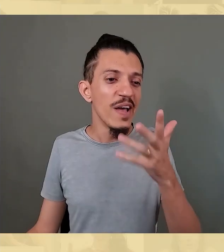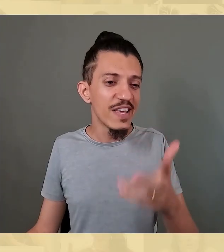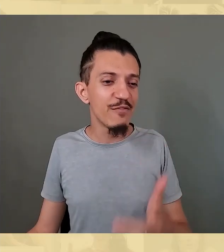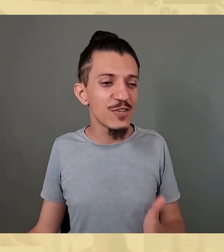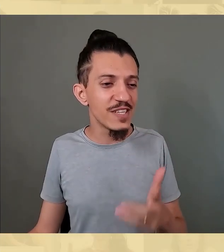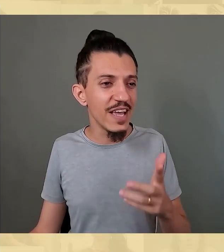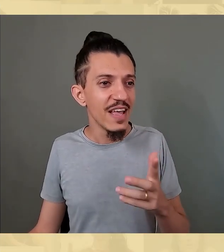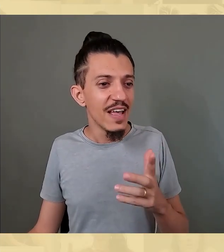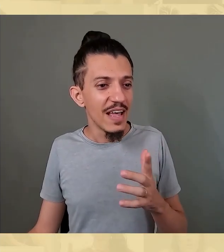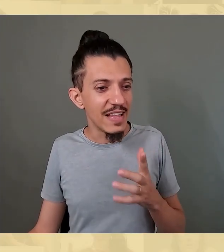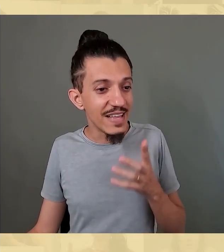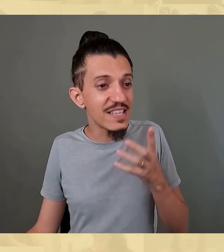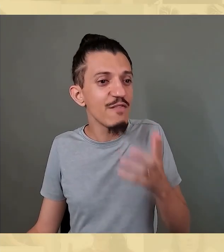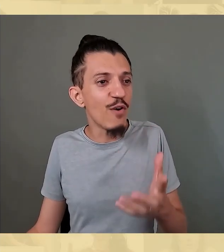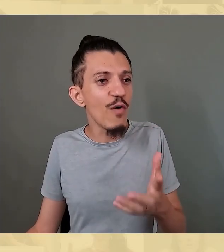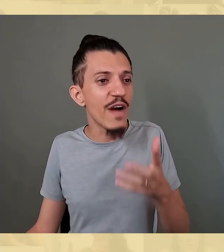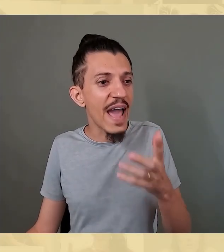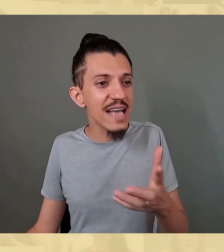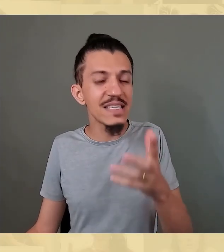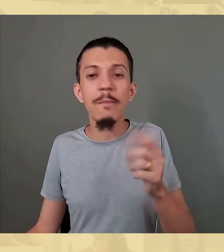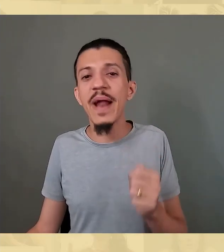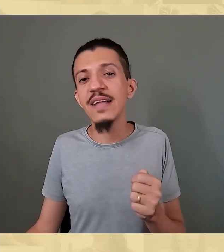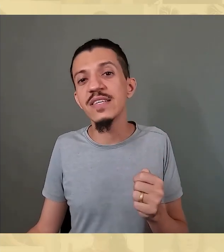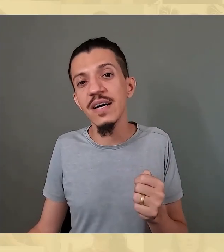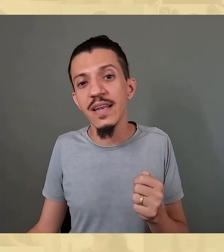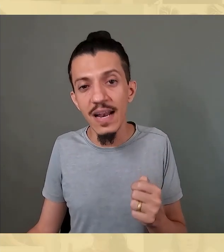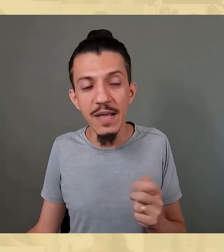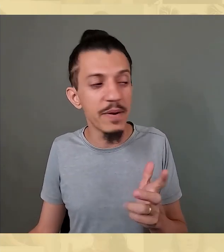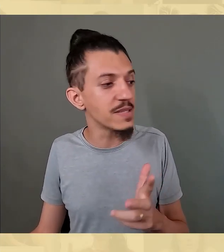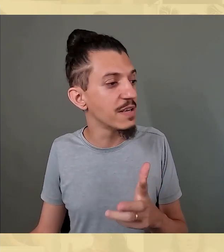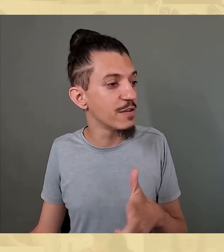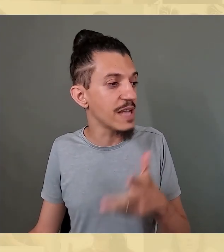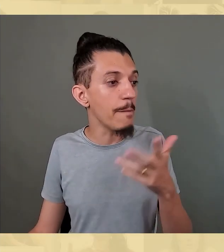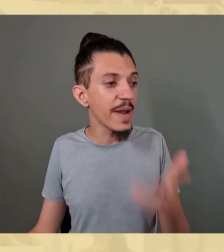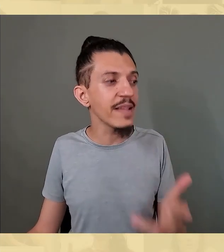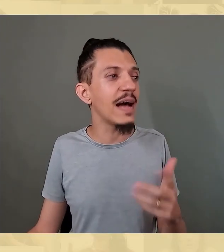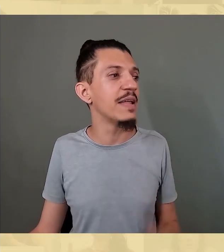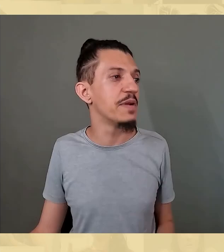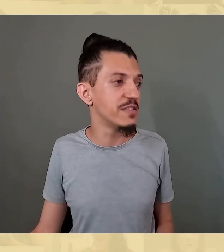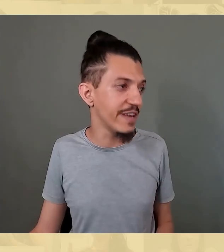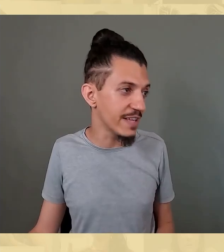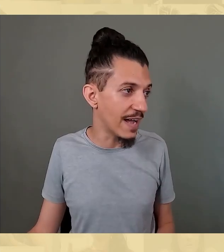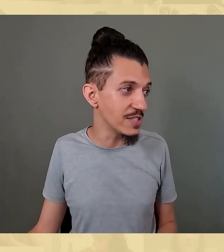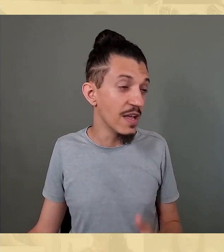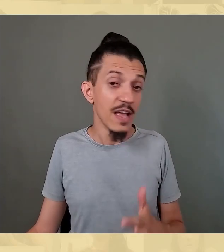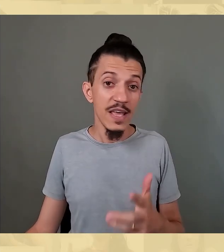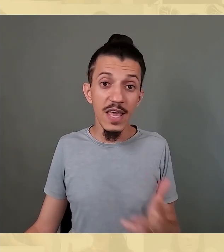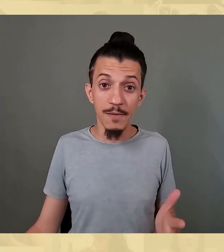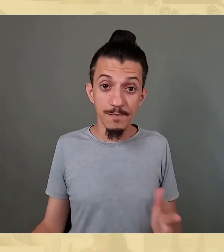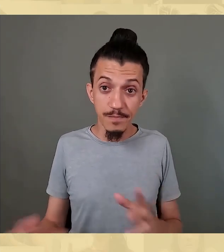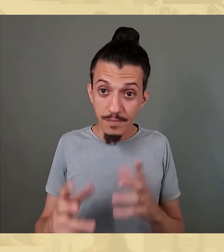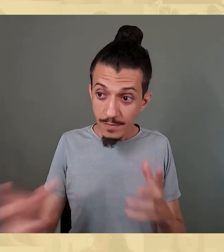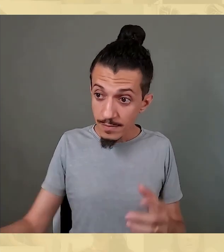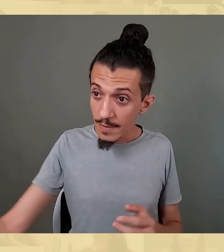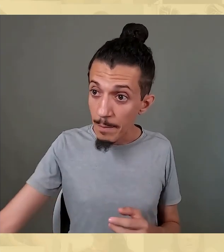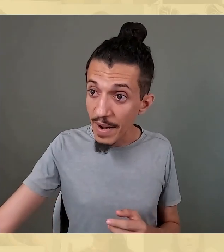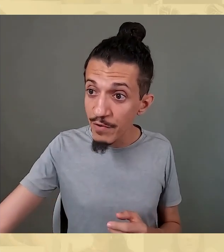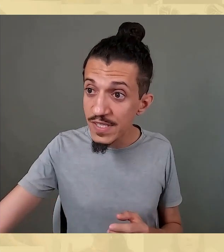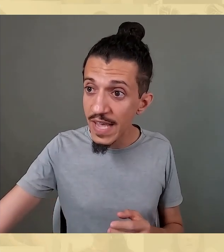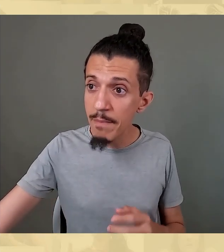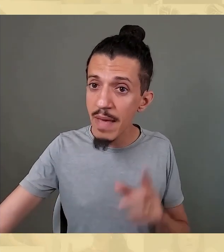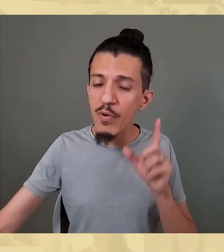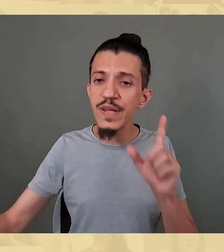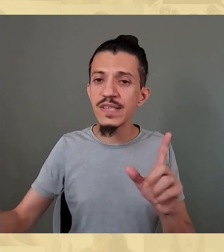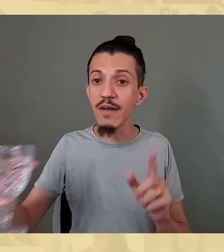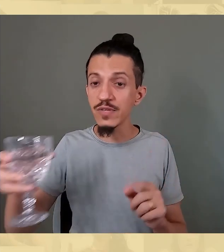vital que você desenvolva essa prática na Libras, que você aprenda a Libras de verdade. E para